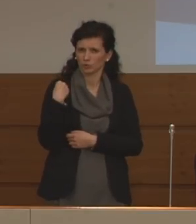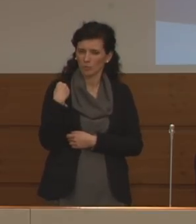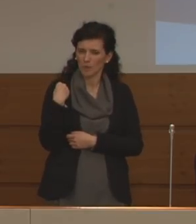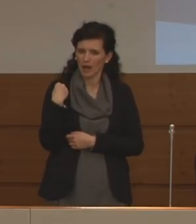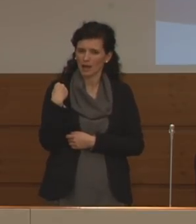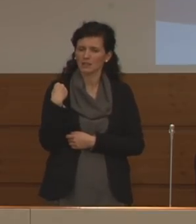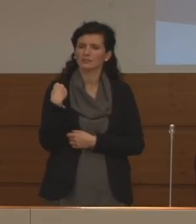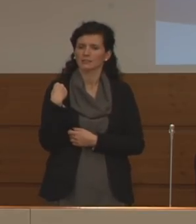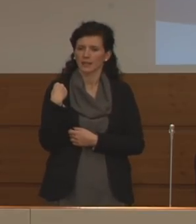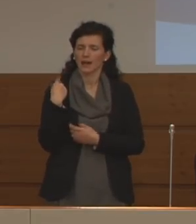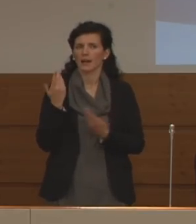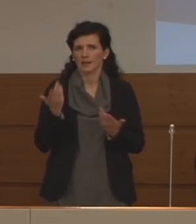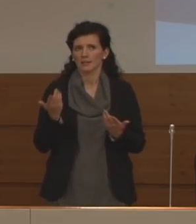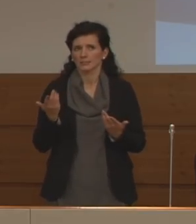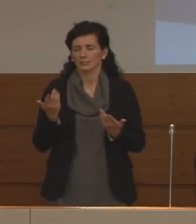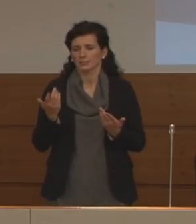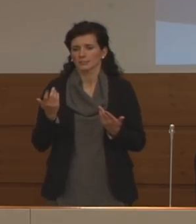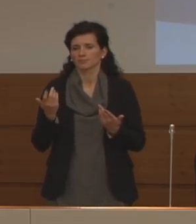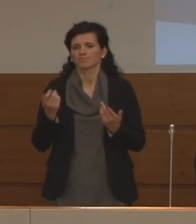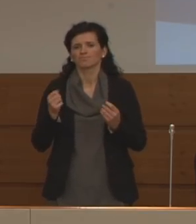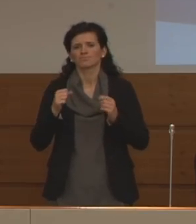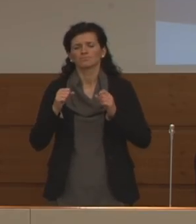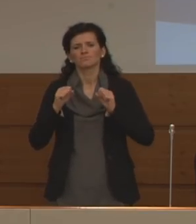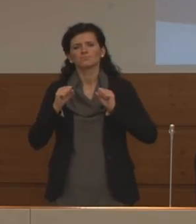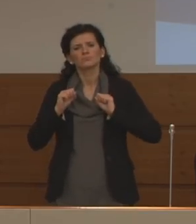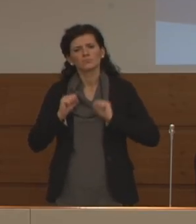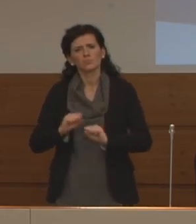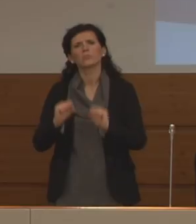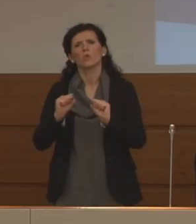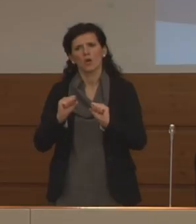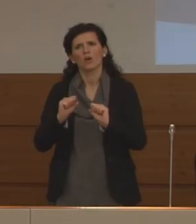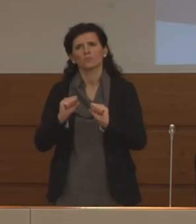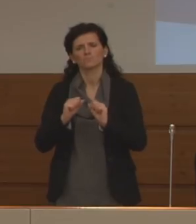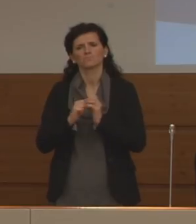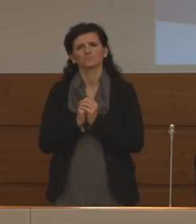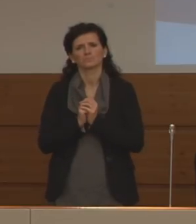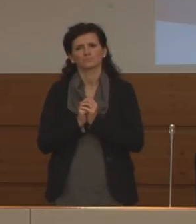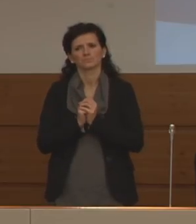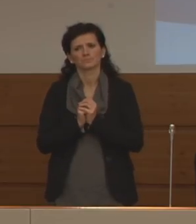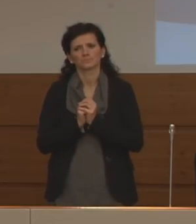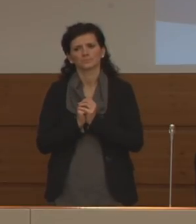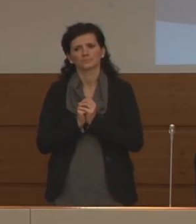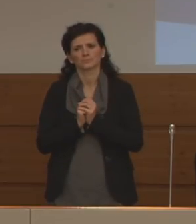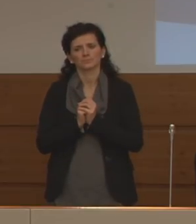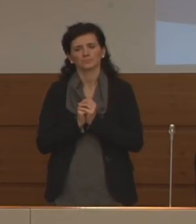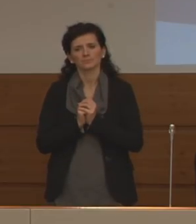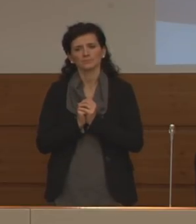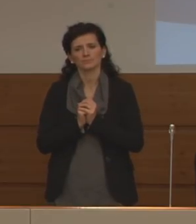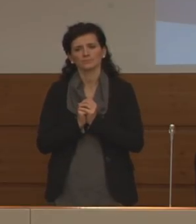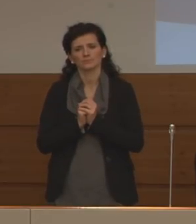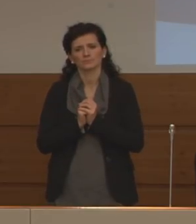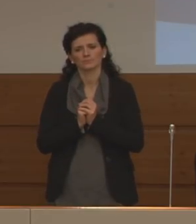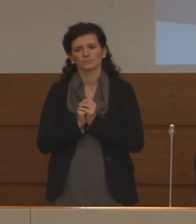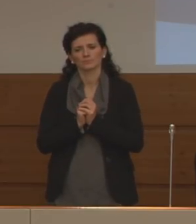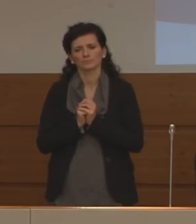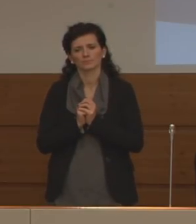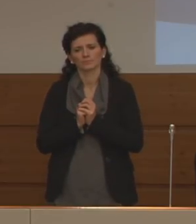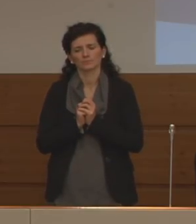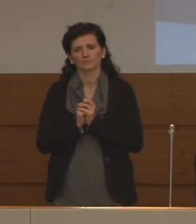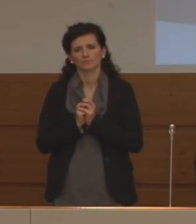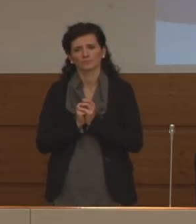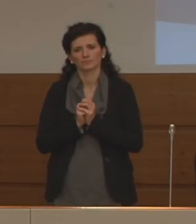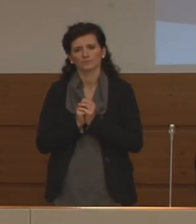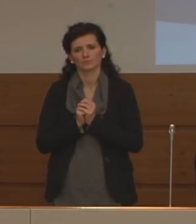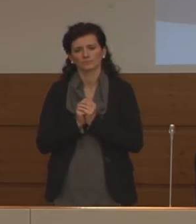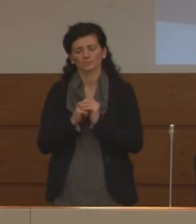offre anche la possibilità di sottolineare che proprio nella stessa logica nella